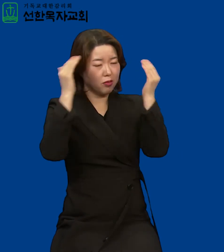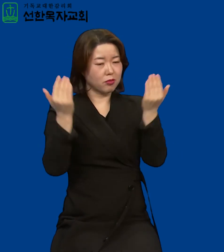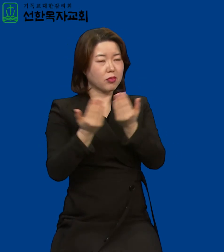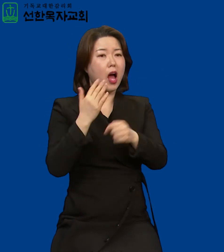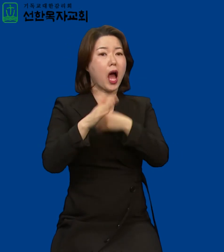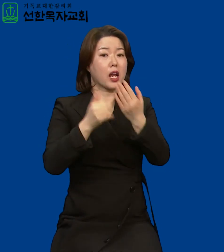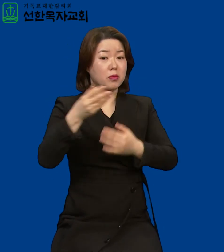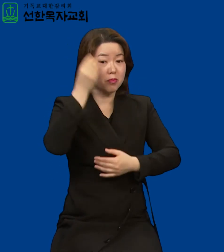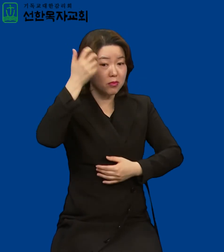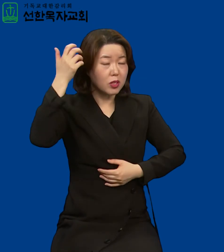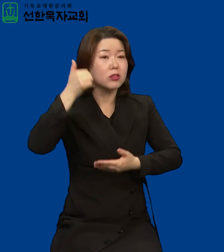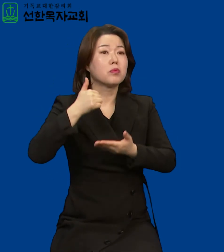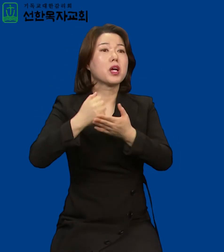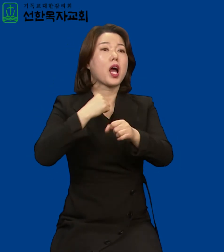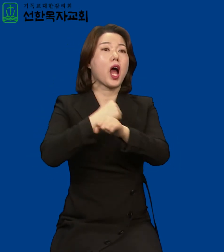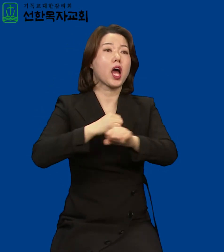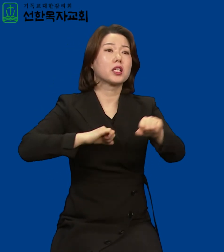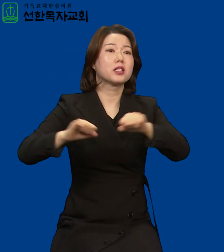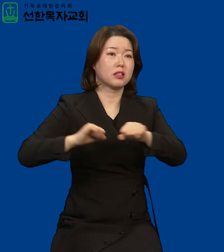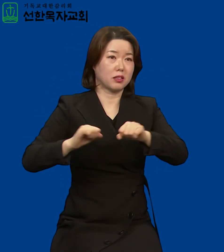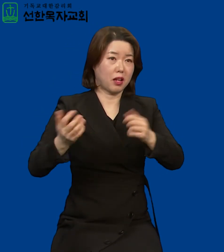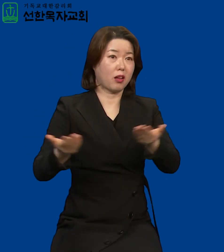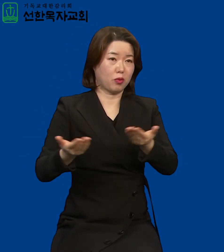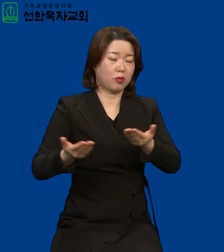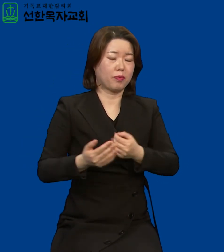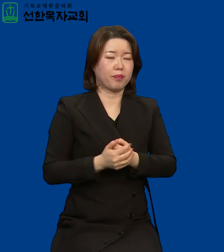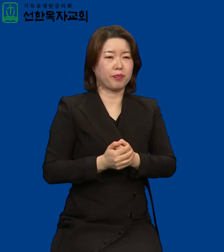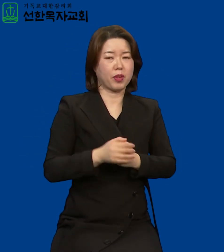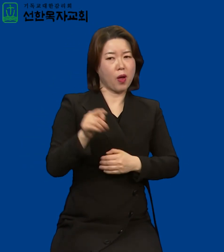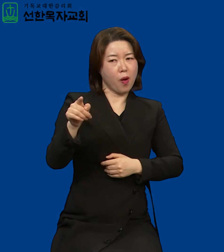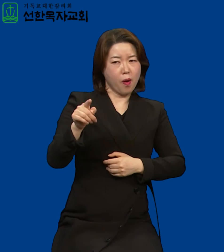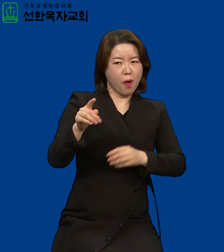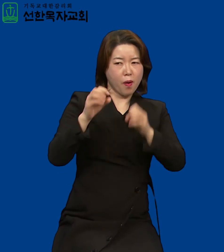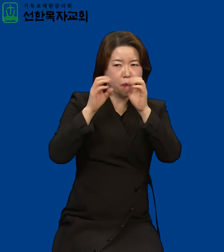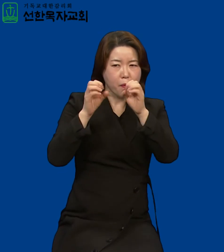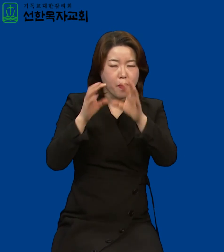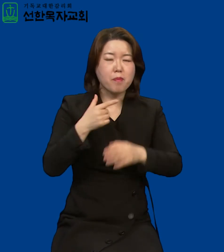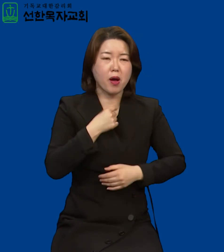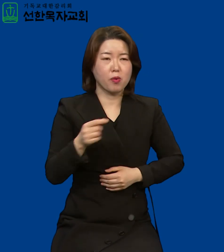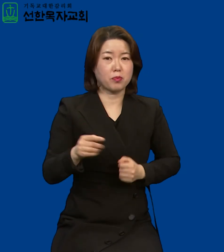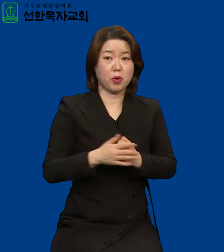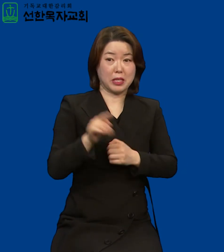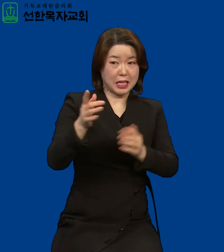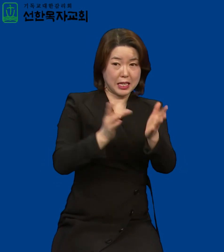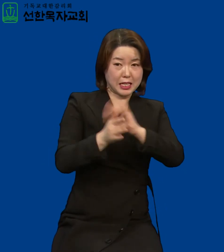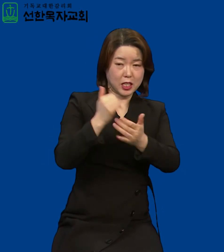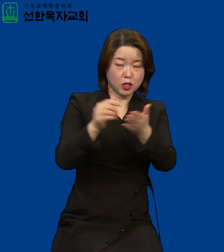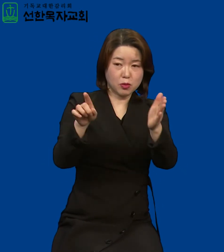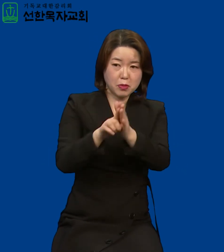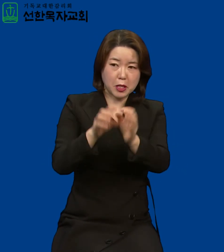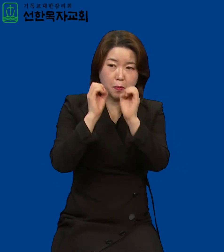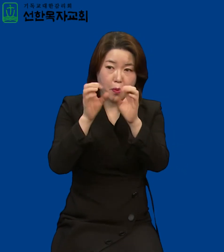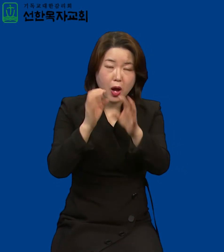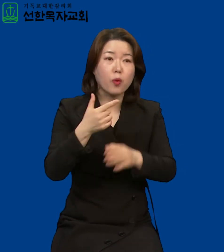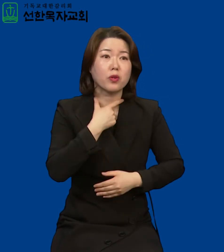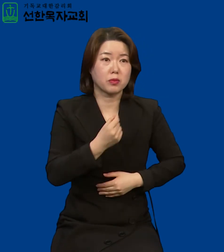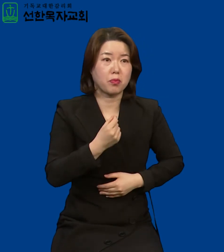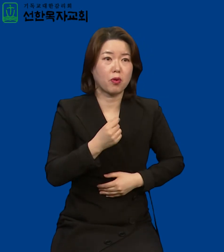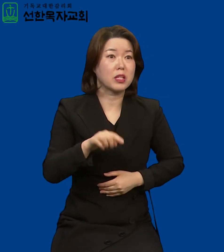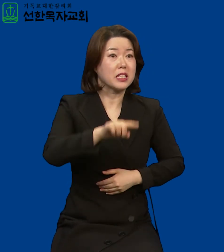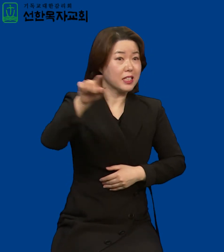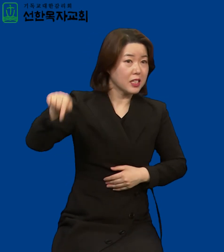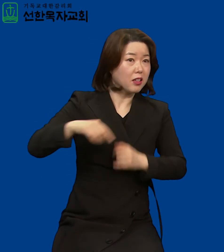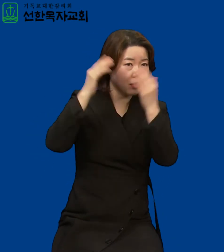하신 거예요. 전도해야 되겠다, 저 사람 예수 믿었으면 좋겠다, 전적으로 성령님의